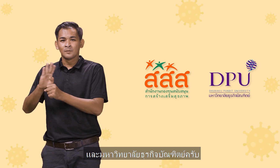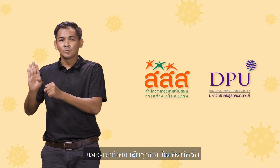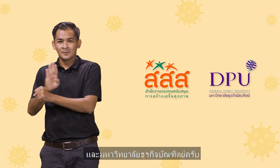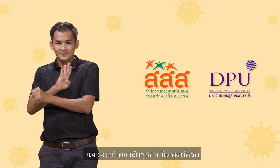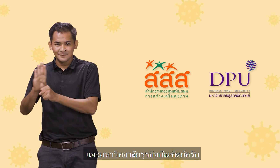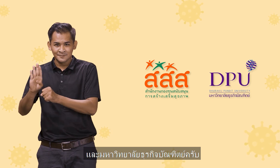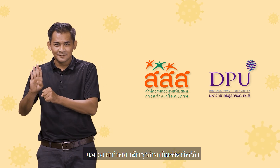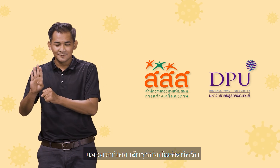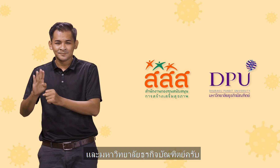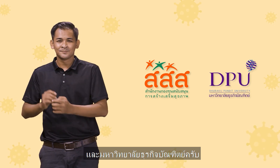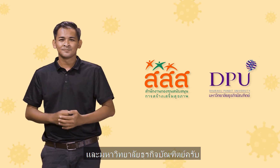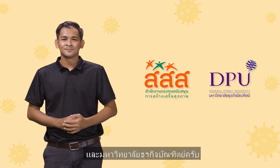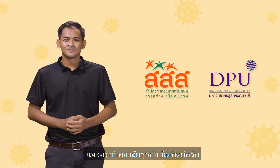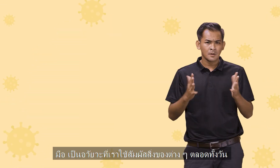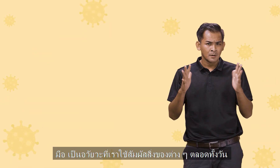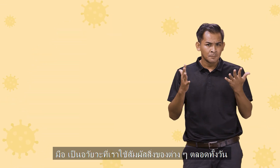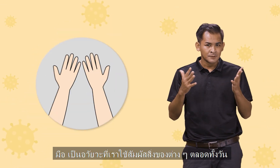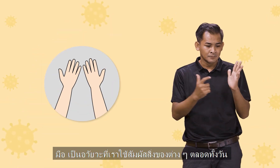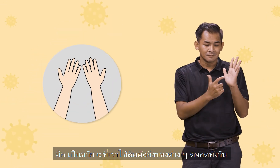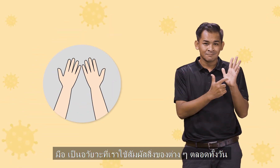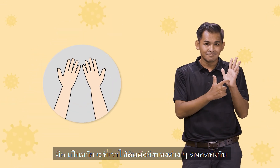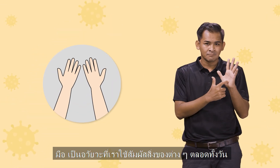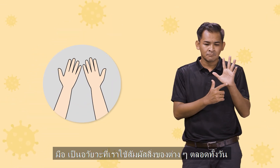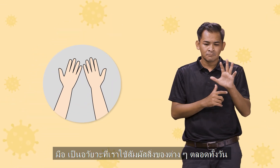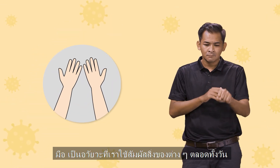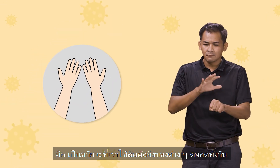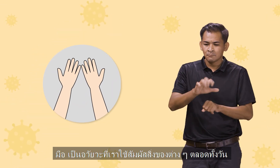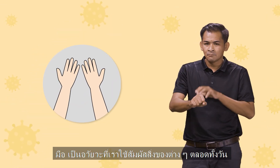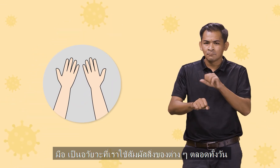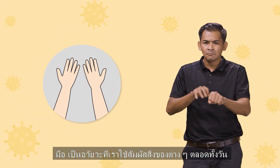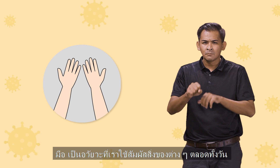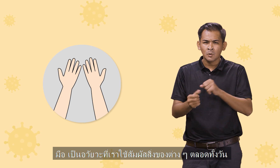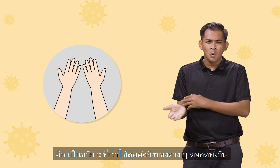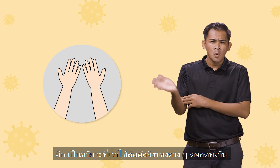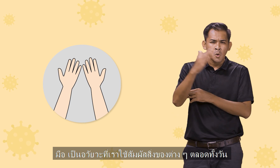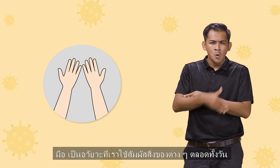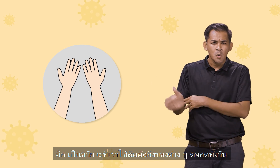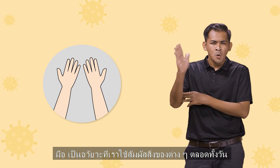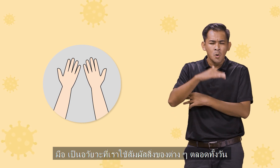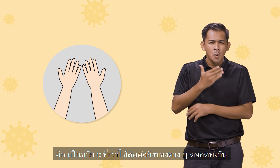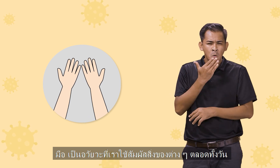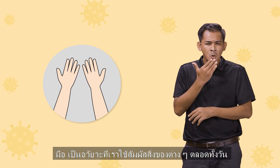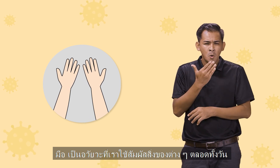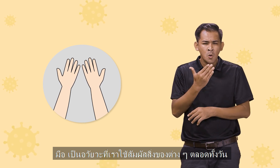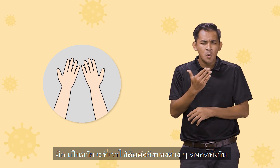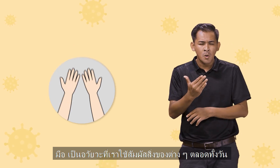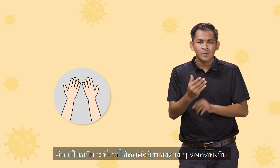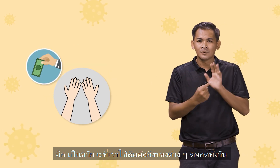และมหาวิทยาลัยธุรกิจบัณฑิตครับมือเป็นอวัยวะที่เราใช้สัมผัสสิ่งของต่างๆตลอดทั้งวันเ